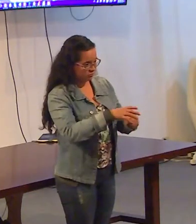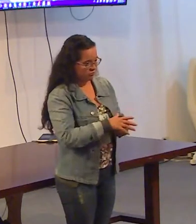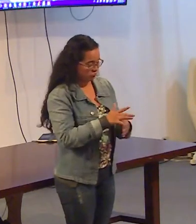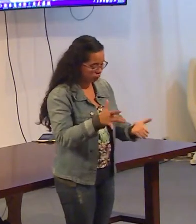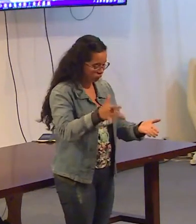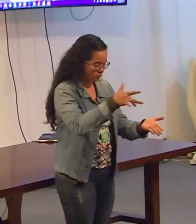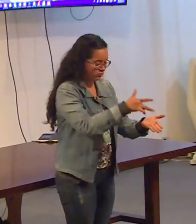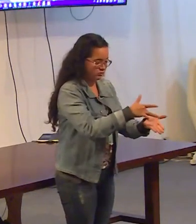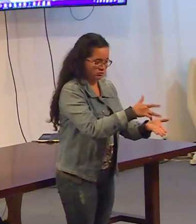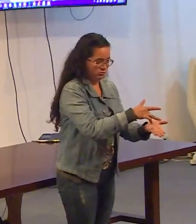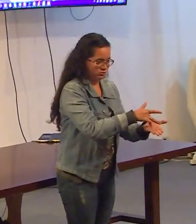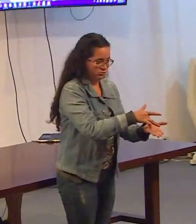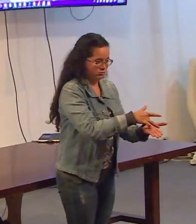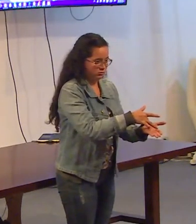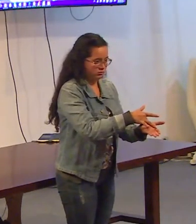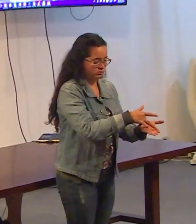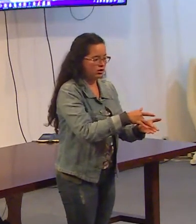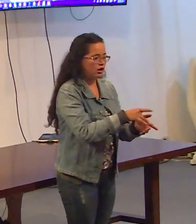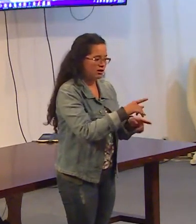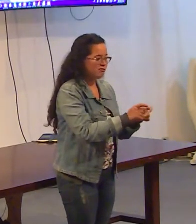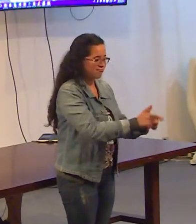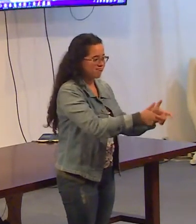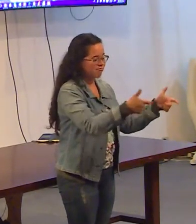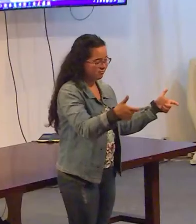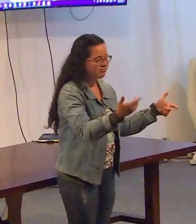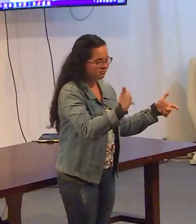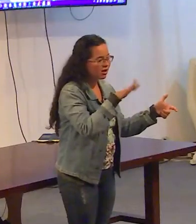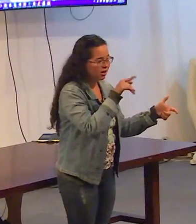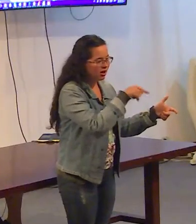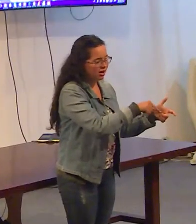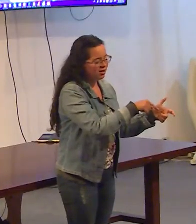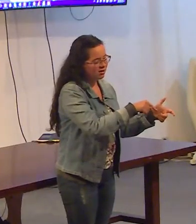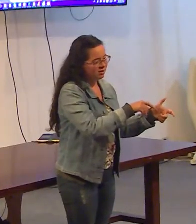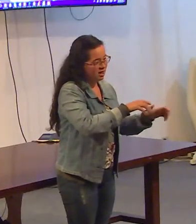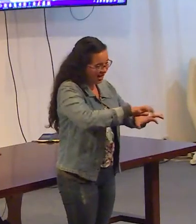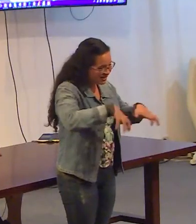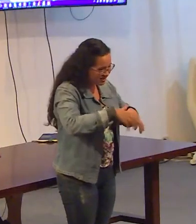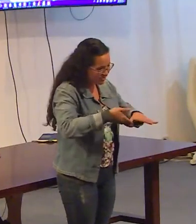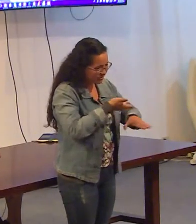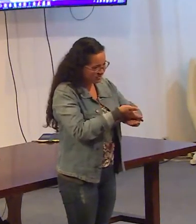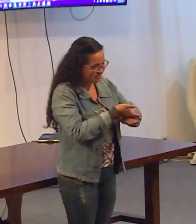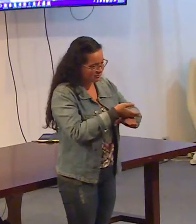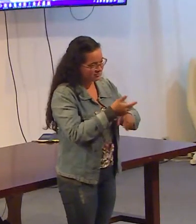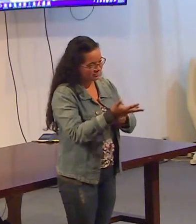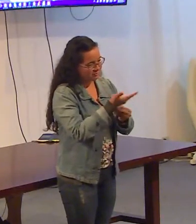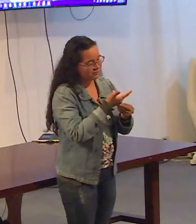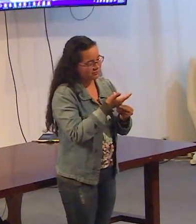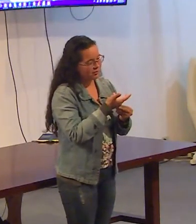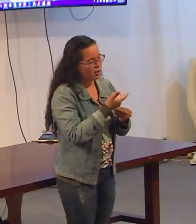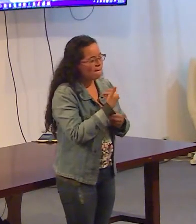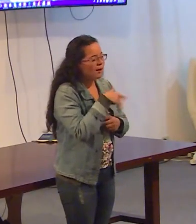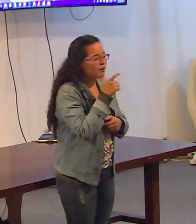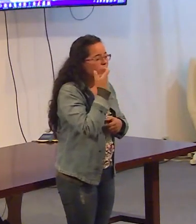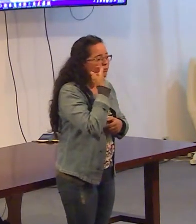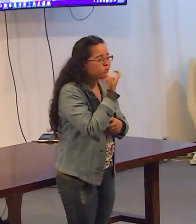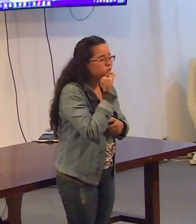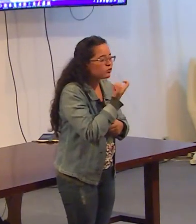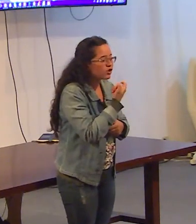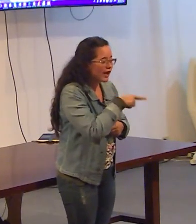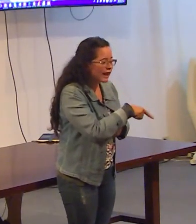llegamos, la mayoría de la población en las actividades artísticas buscaban esa